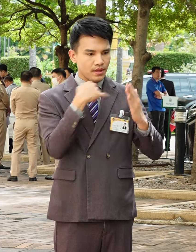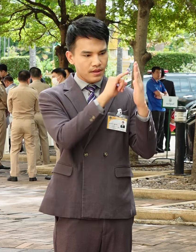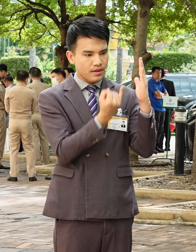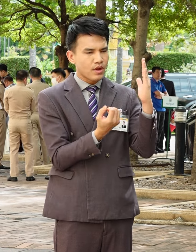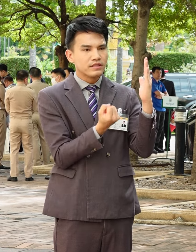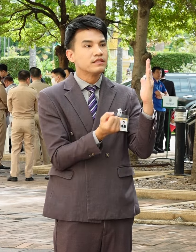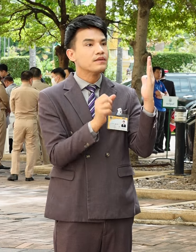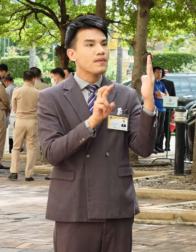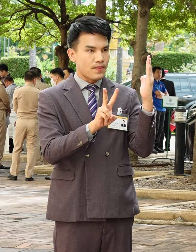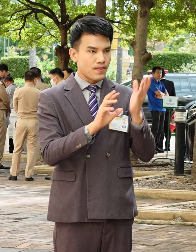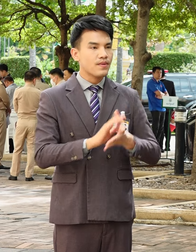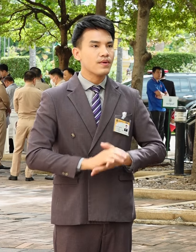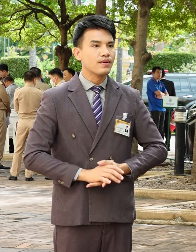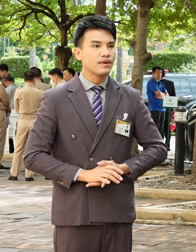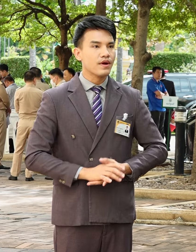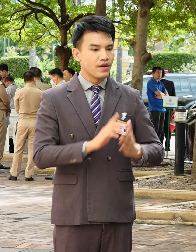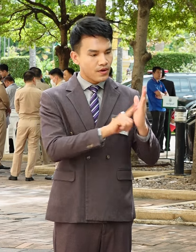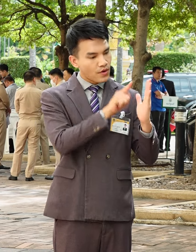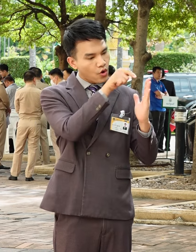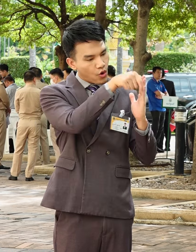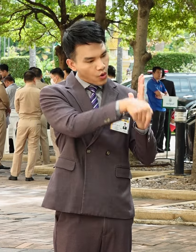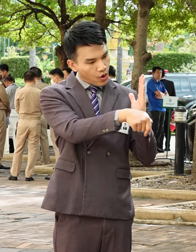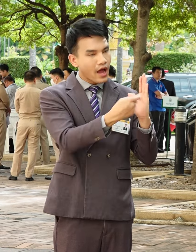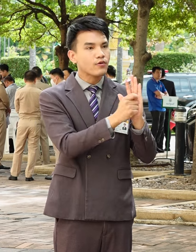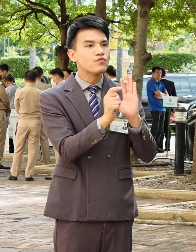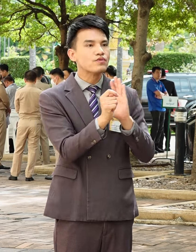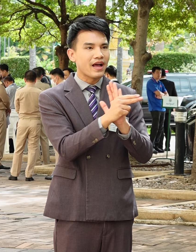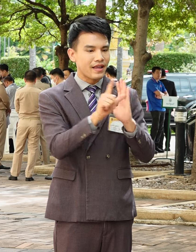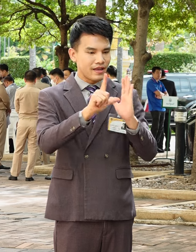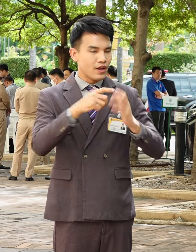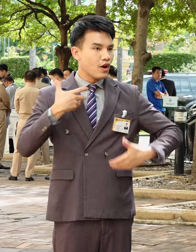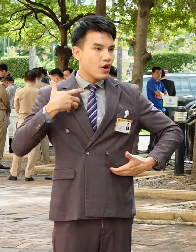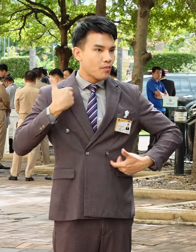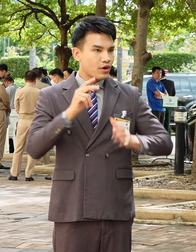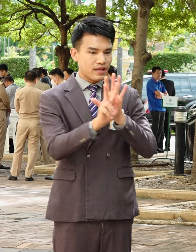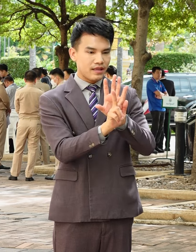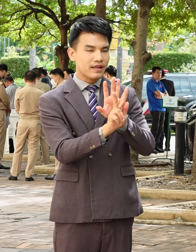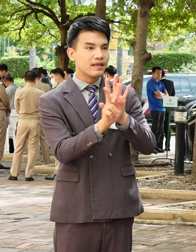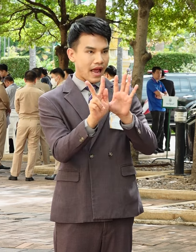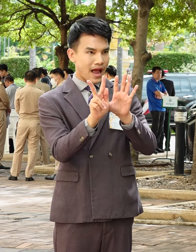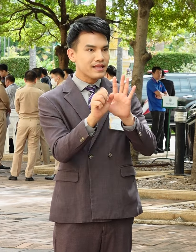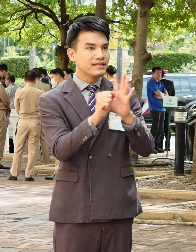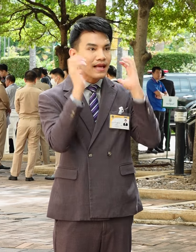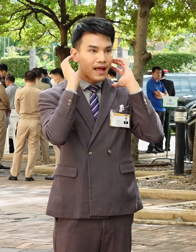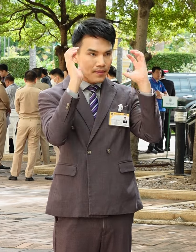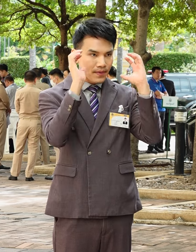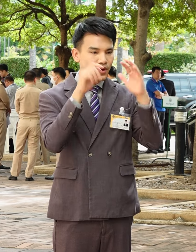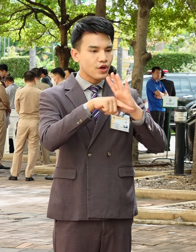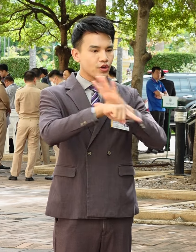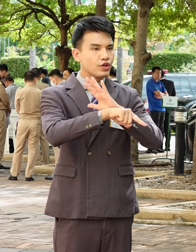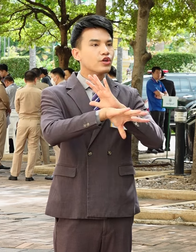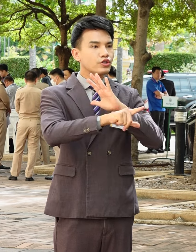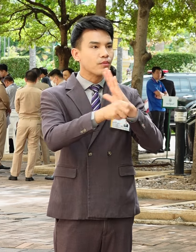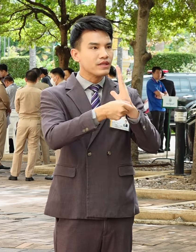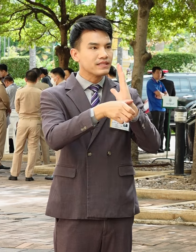นะครับก็คือโคราชนะครับนครราชสีมาอุทัยธานีลพบุรีกาญจนบุรีสระบุรีนะครับชลบุรี